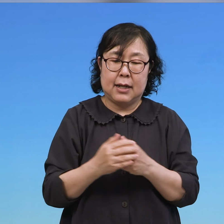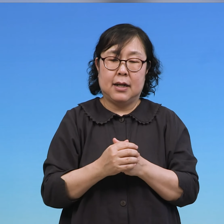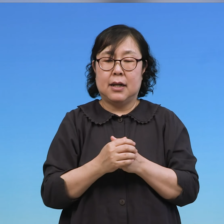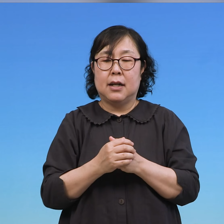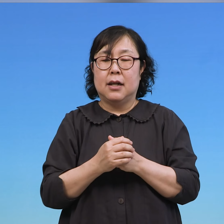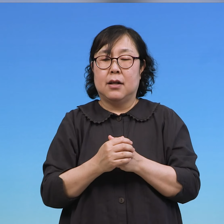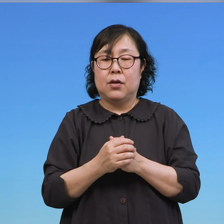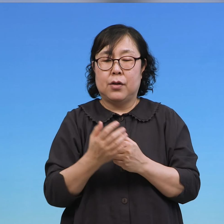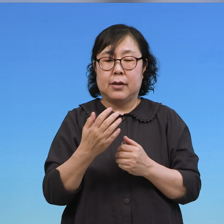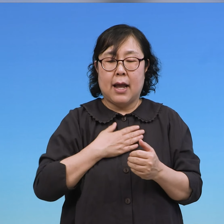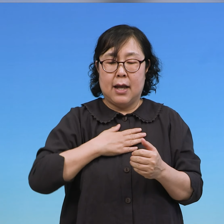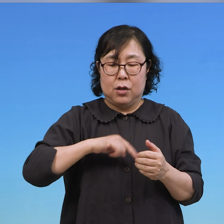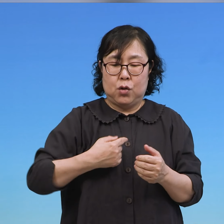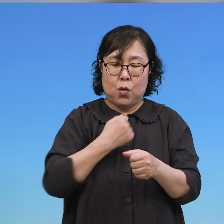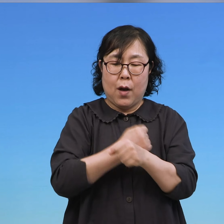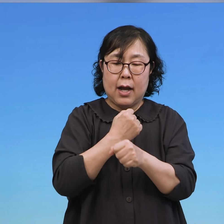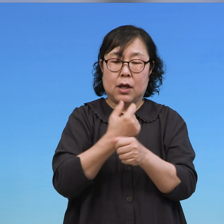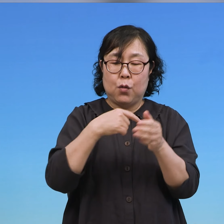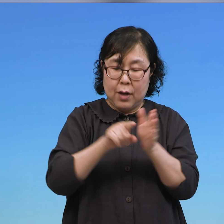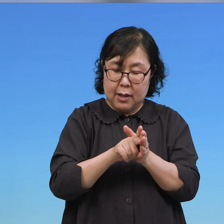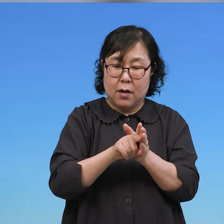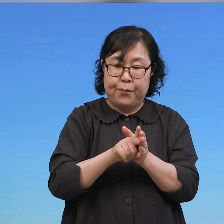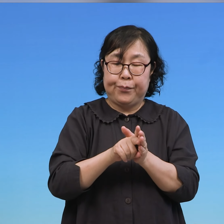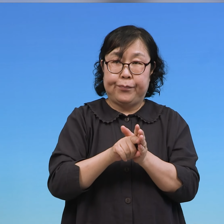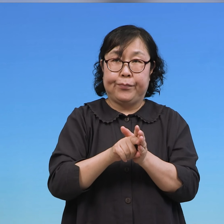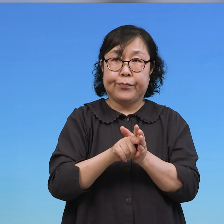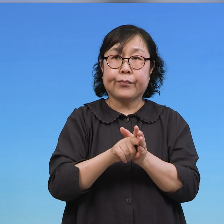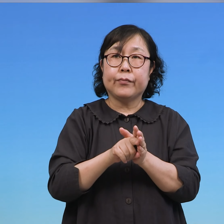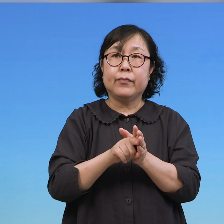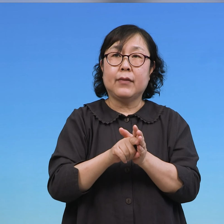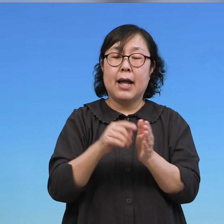혼자서 막 춤을 췄어요. 아무도 없으니까 좋더라고요.